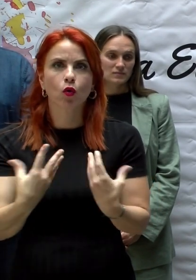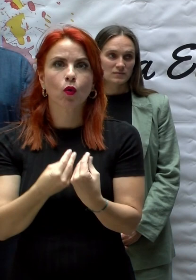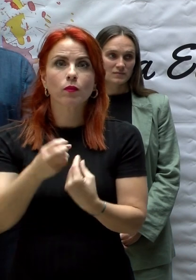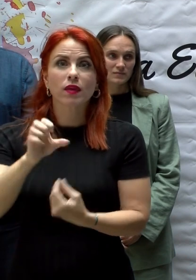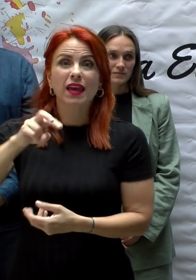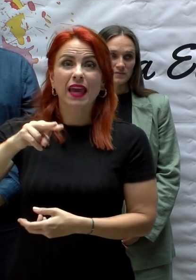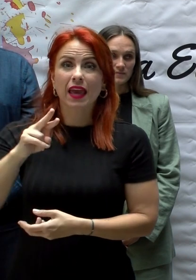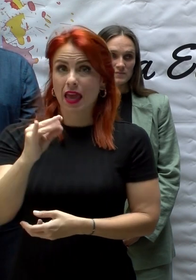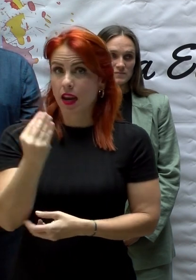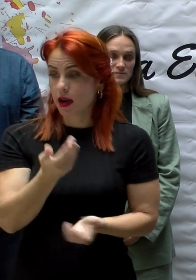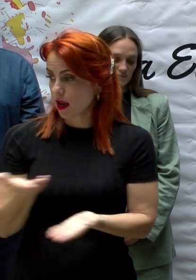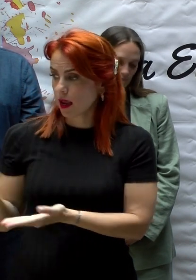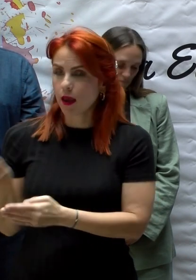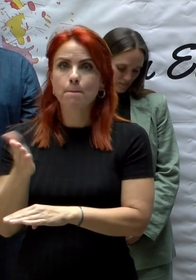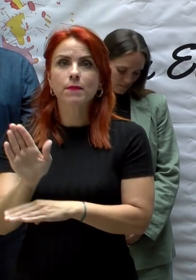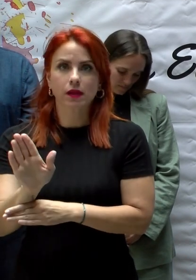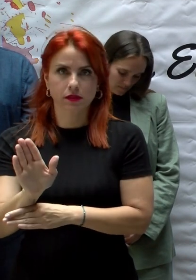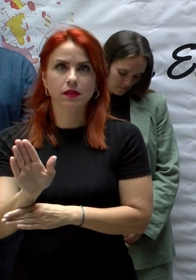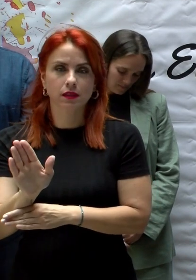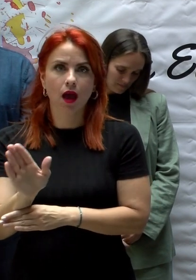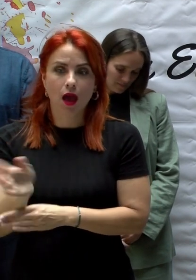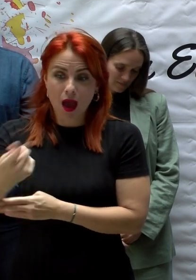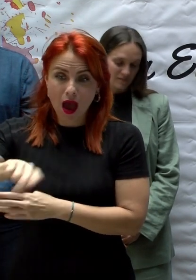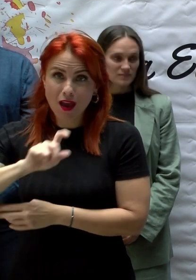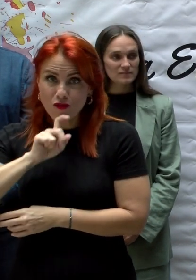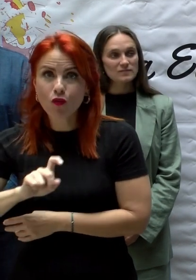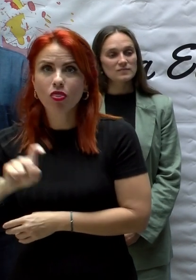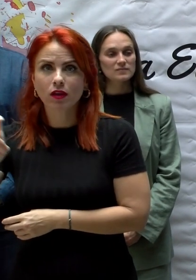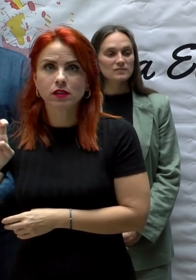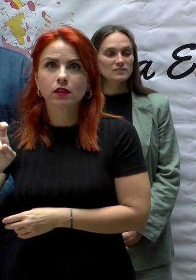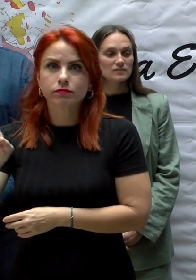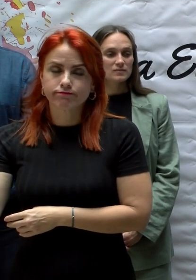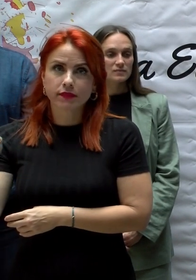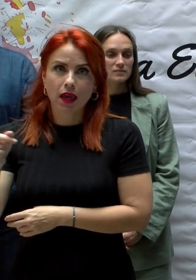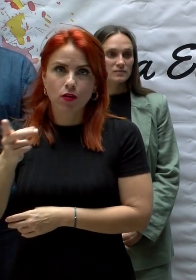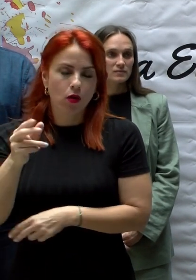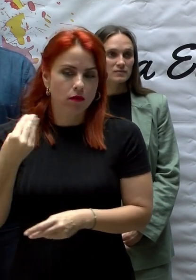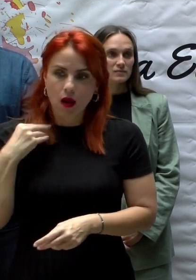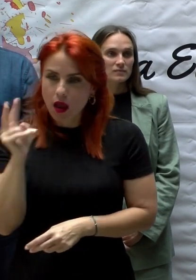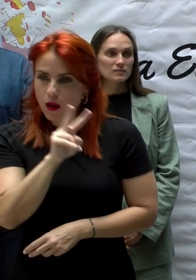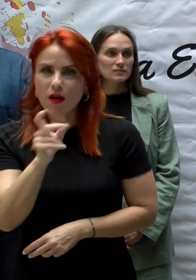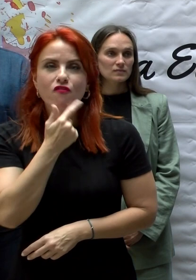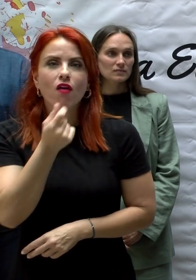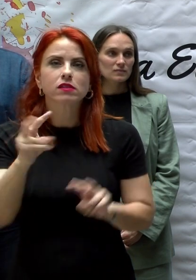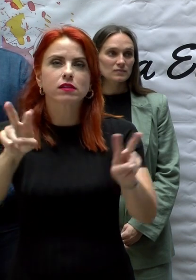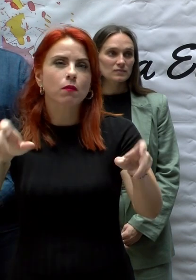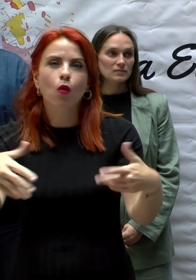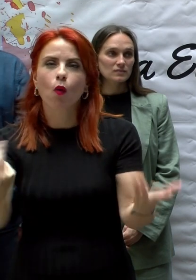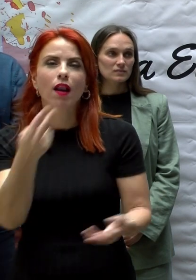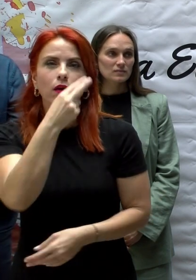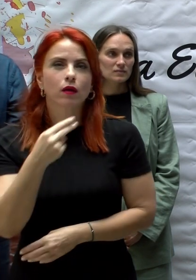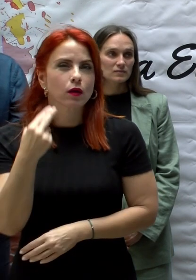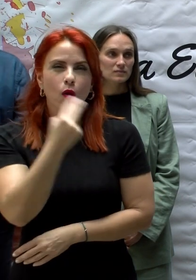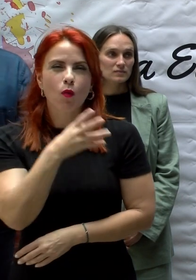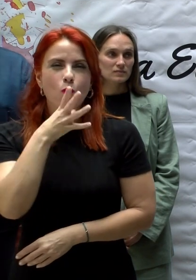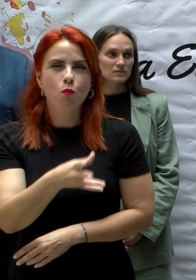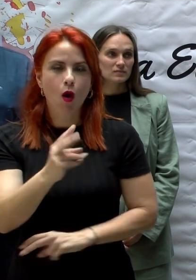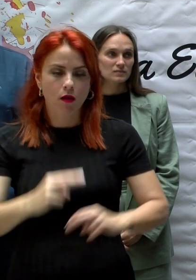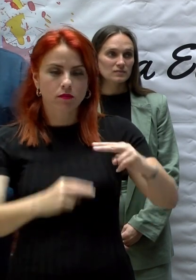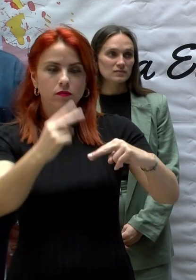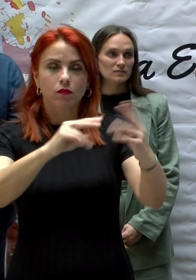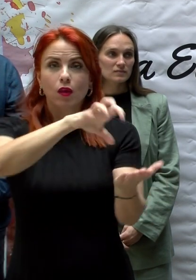los representa, pues ese compromiso se verá materializado en infraestructuras